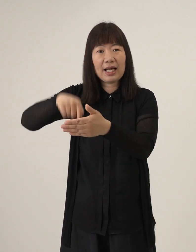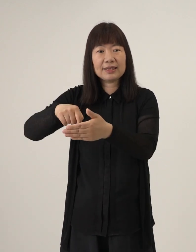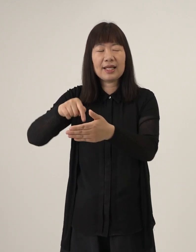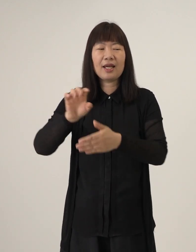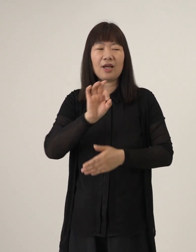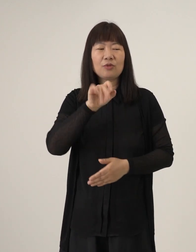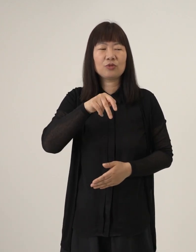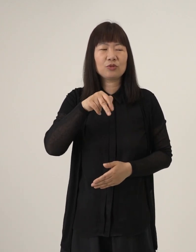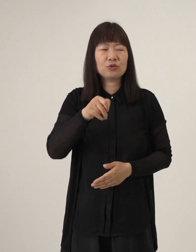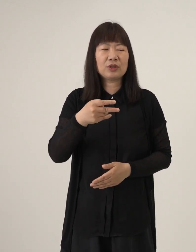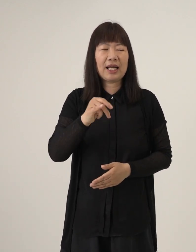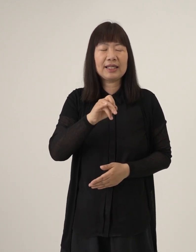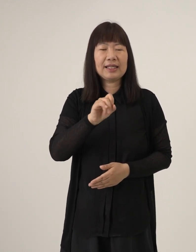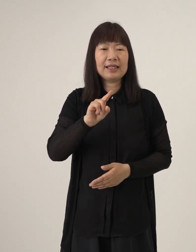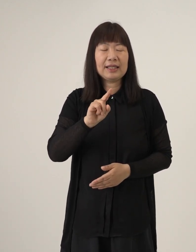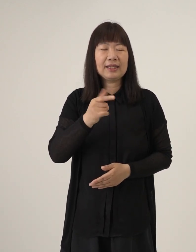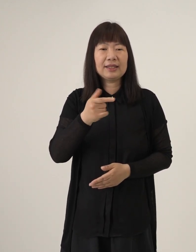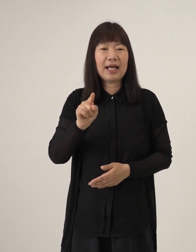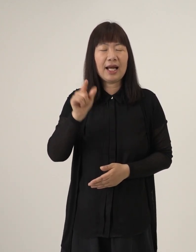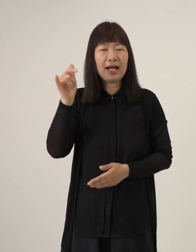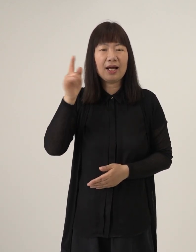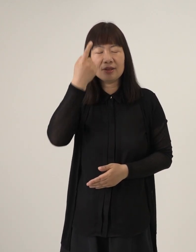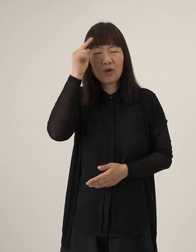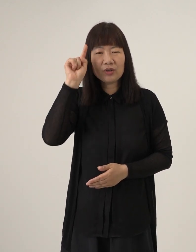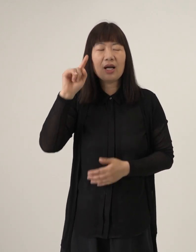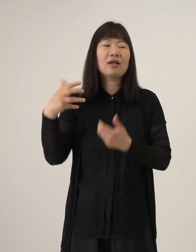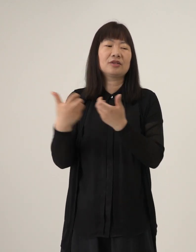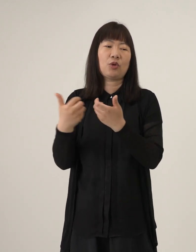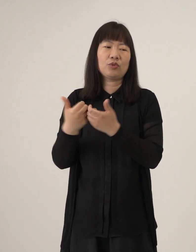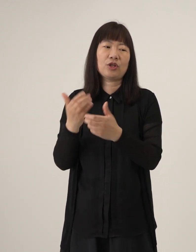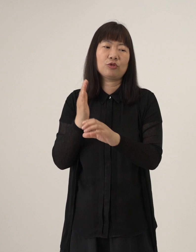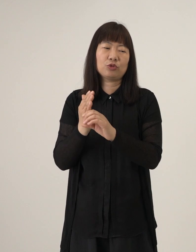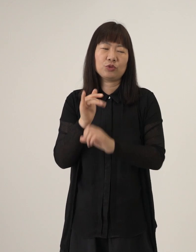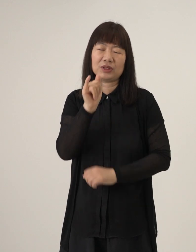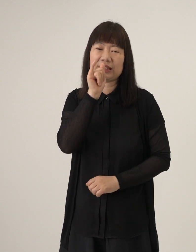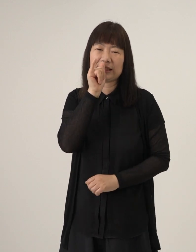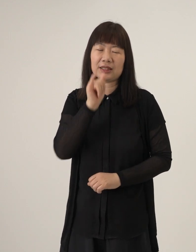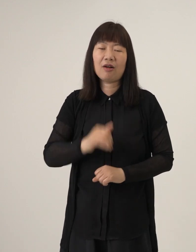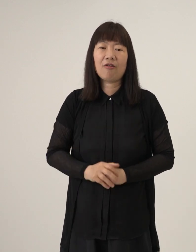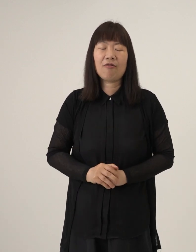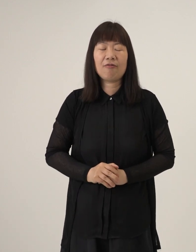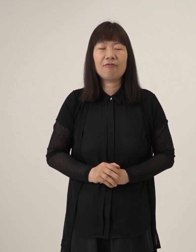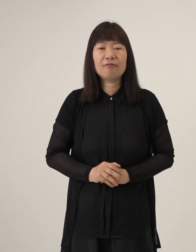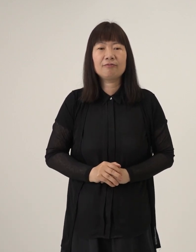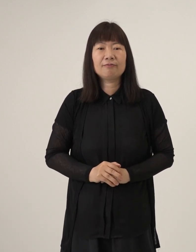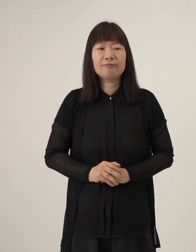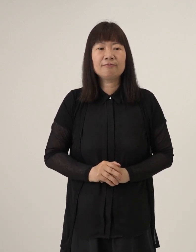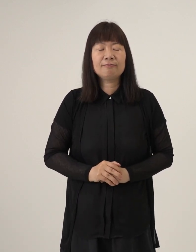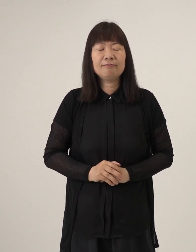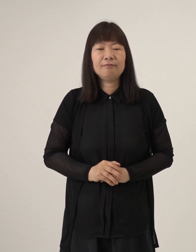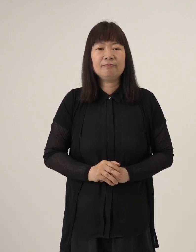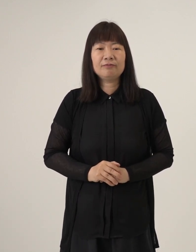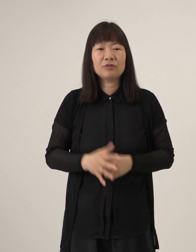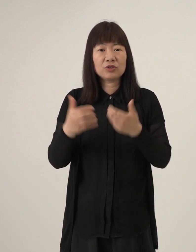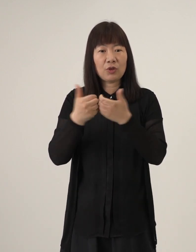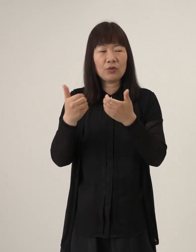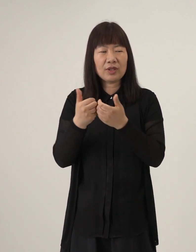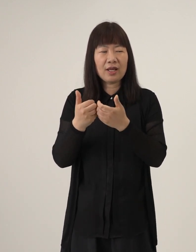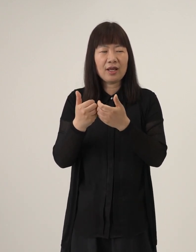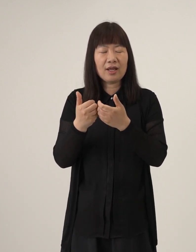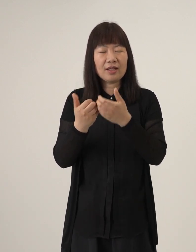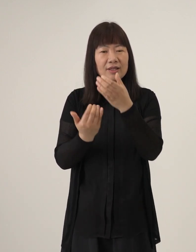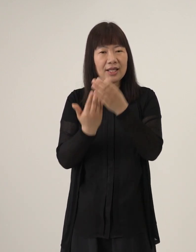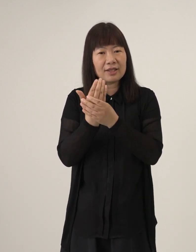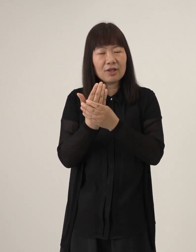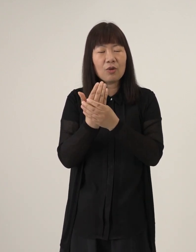벌어지고 있어요. 이 21세기 이 문명 천지에 전쟁이 벌어지고 있어요. 그럼 전쟁이 벌어지면 발생하는